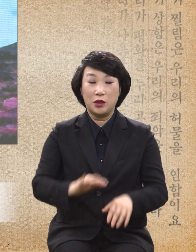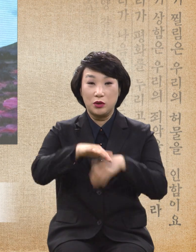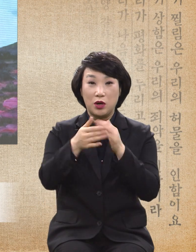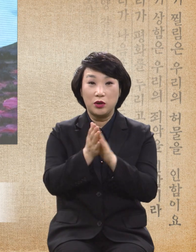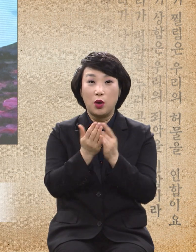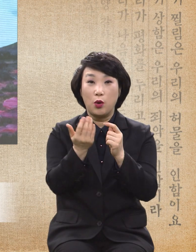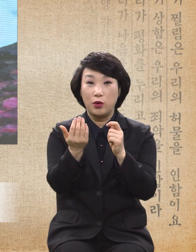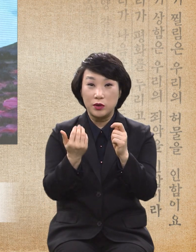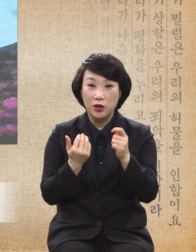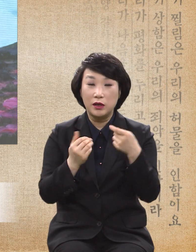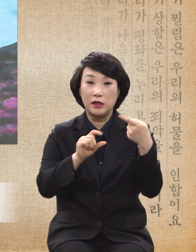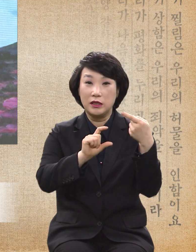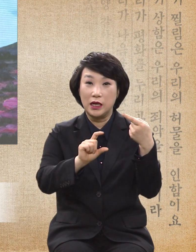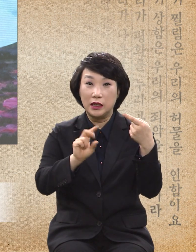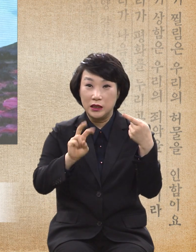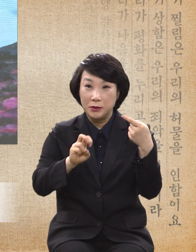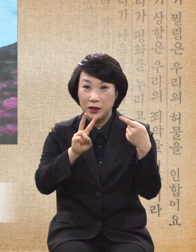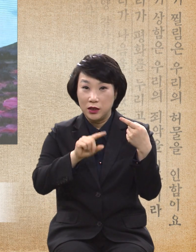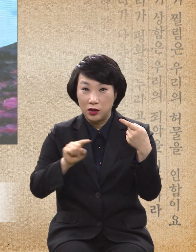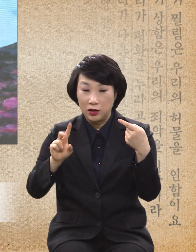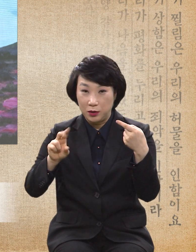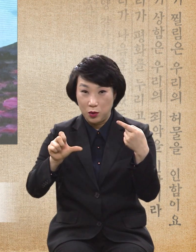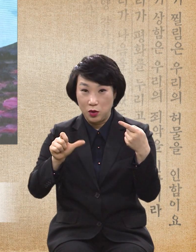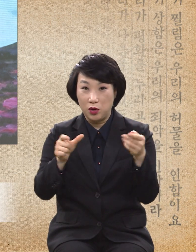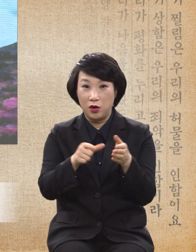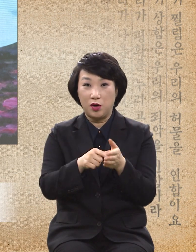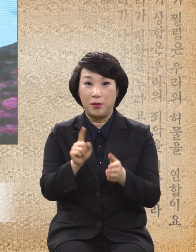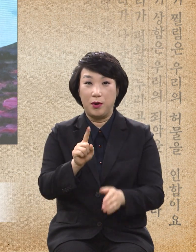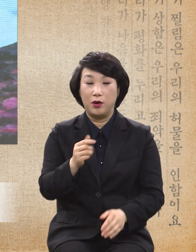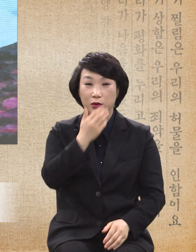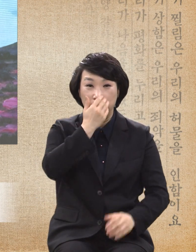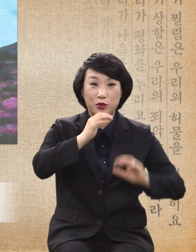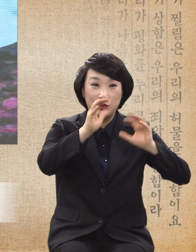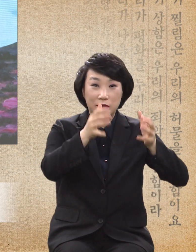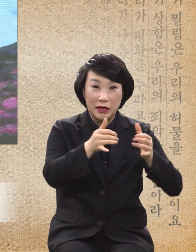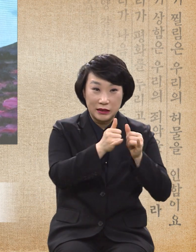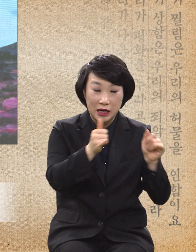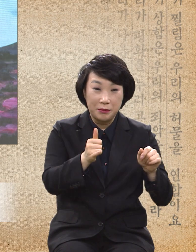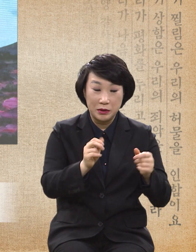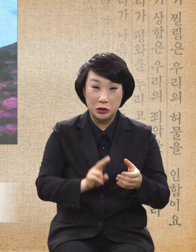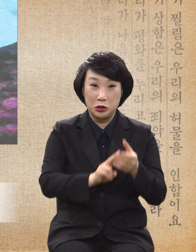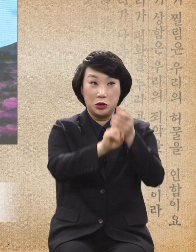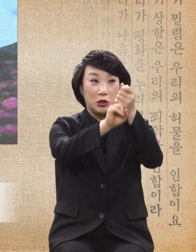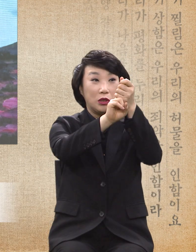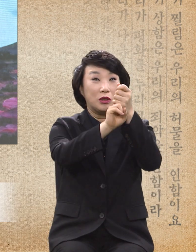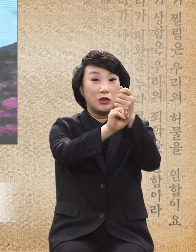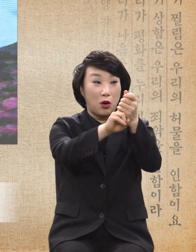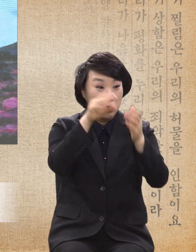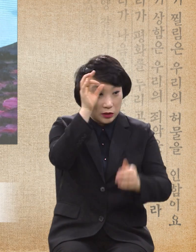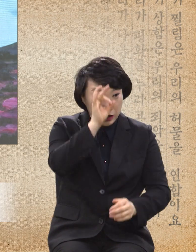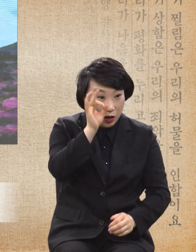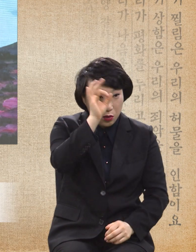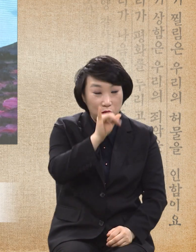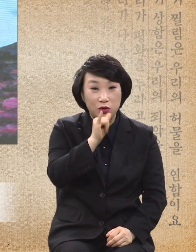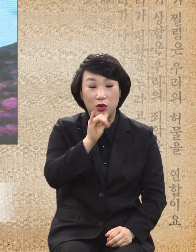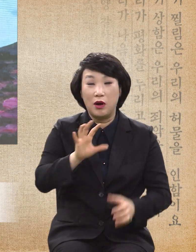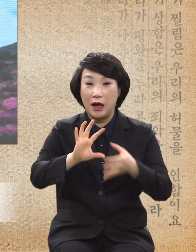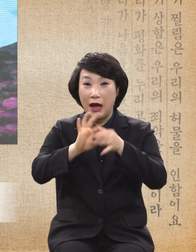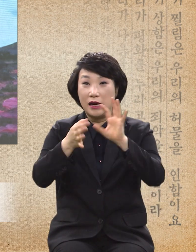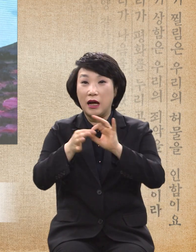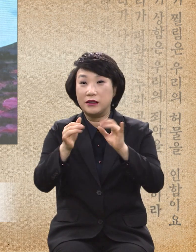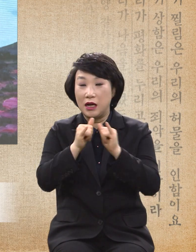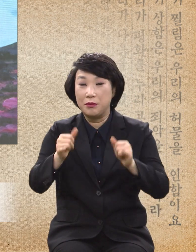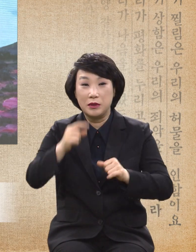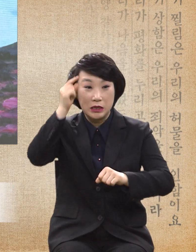고린도전서 1장 22절로 25절에 유대인은 표적을 구하고 헬라인은